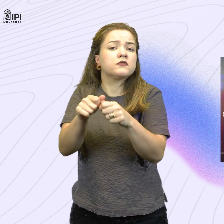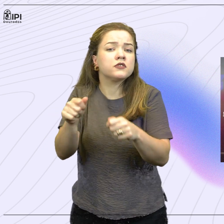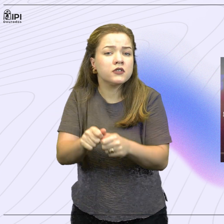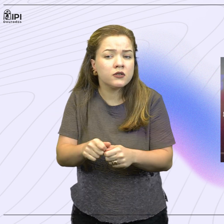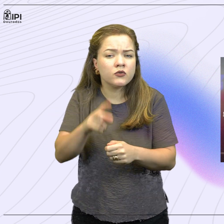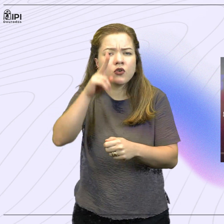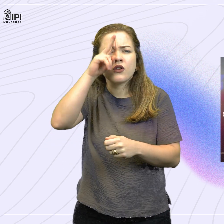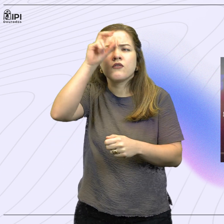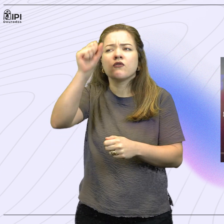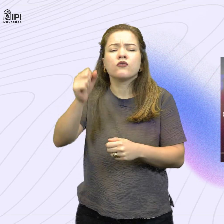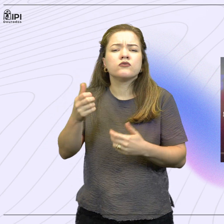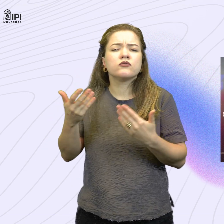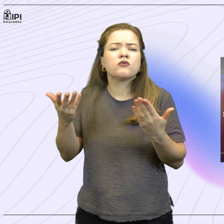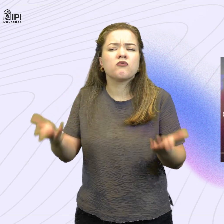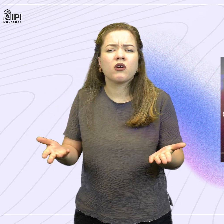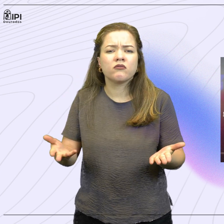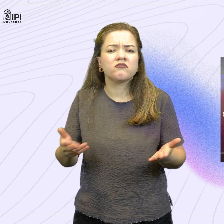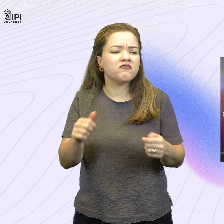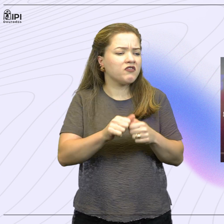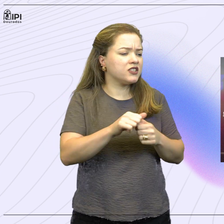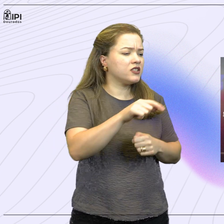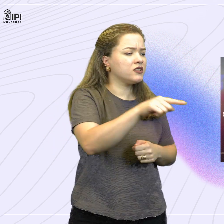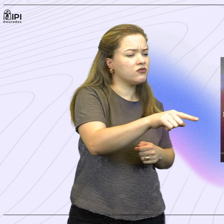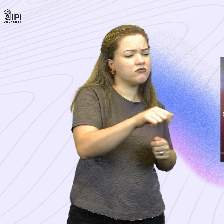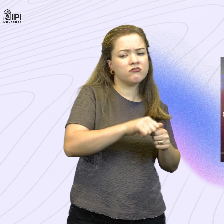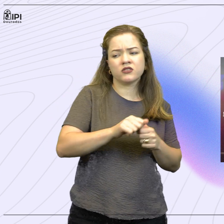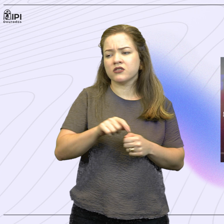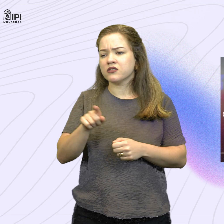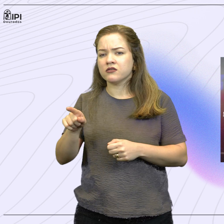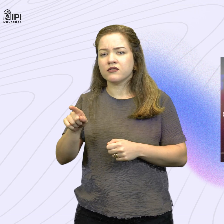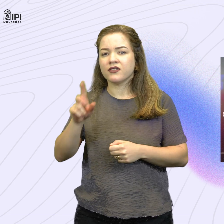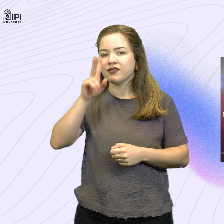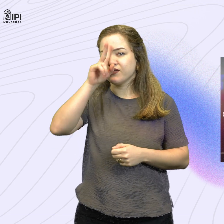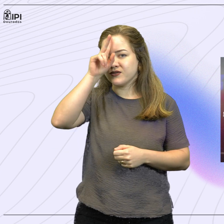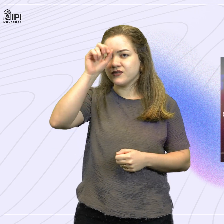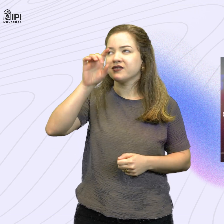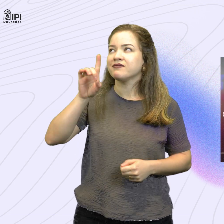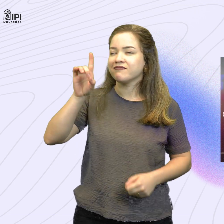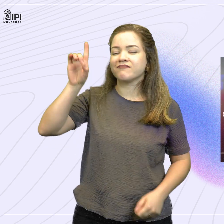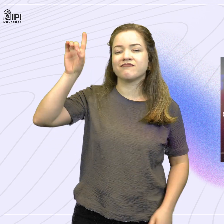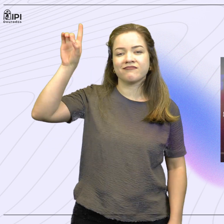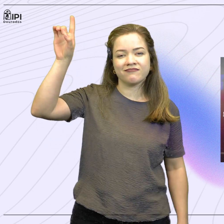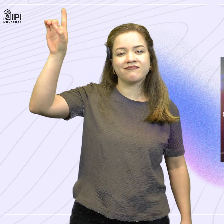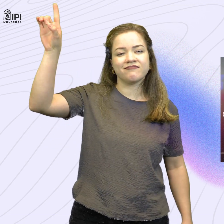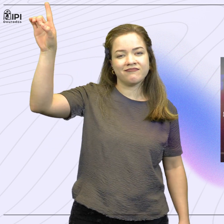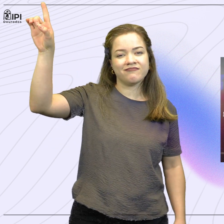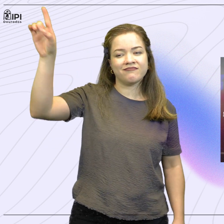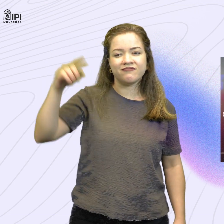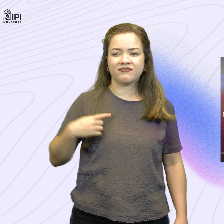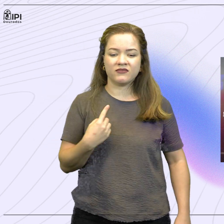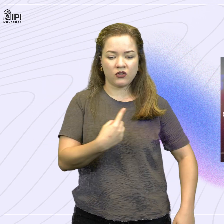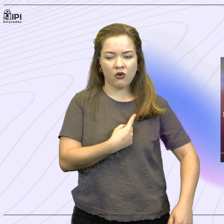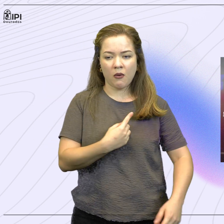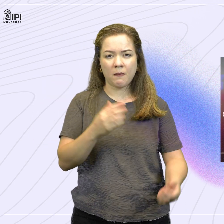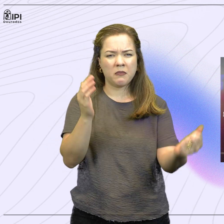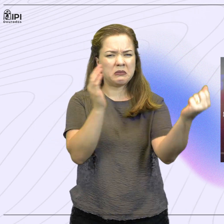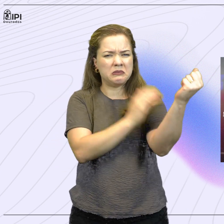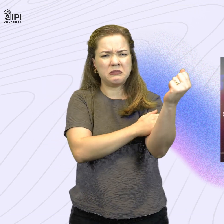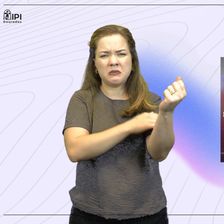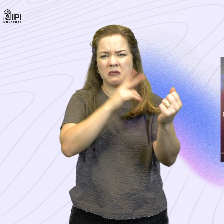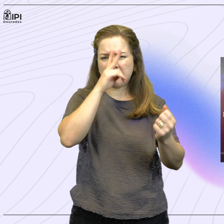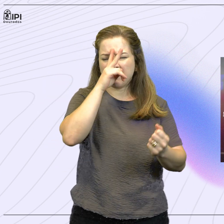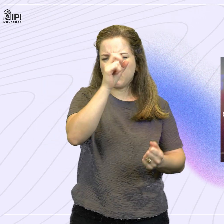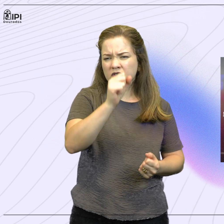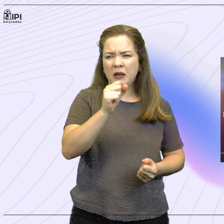que nós podemos dizer que faremos isso ou aquilo? É na força do nosso Deus. Nós não usamos as nossas próprias forças, nossas